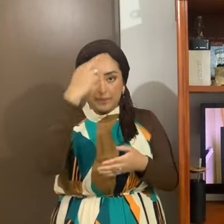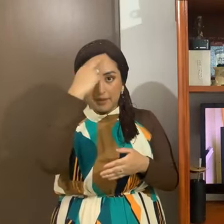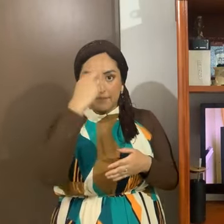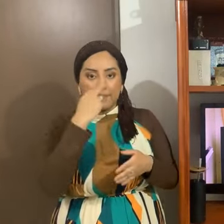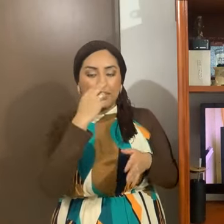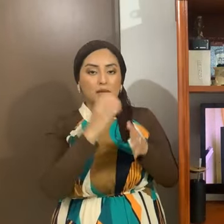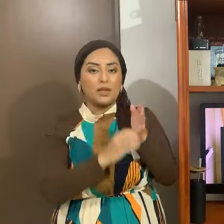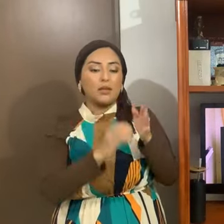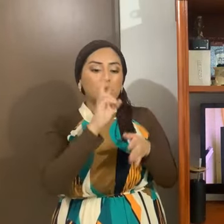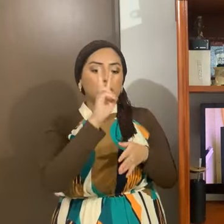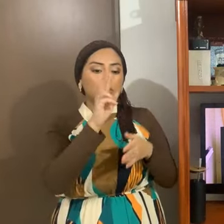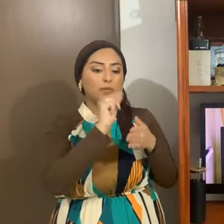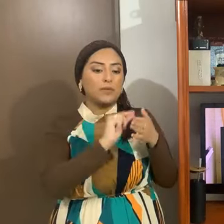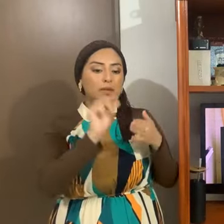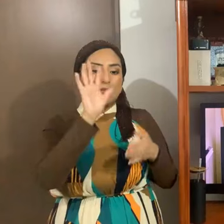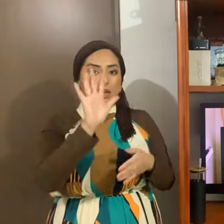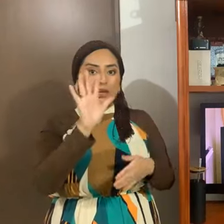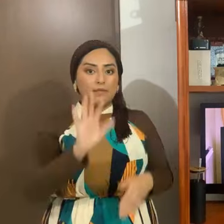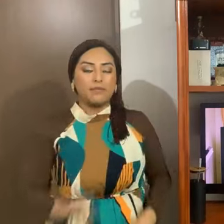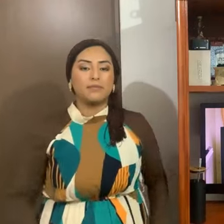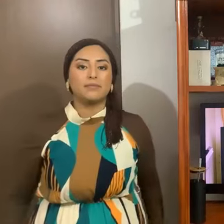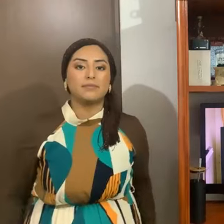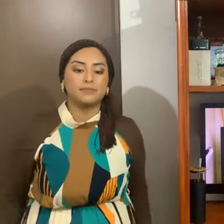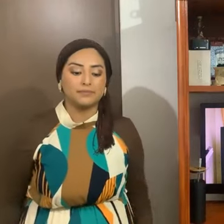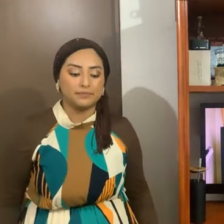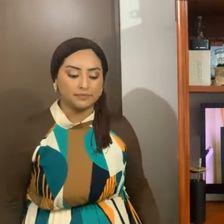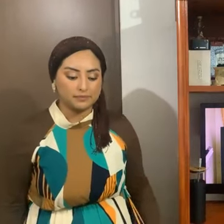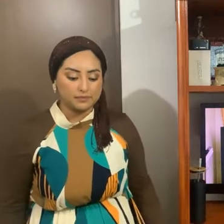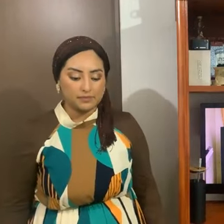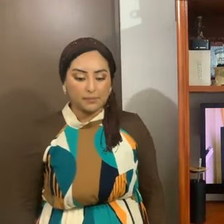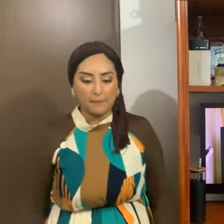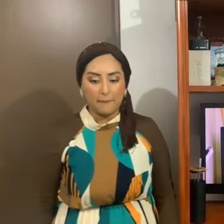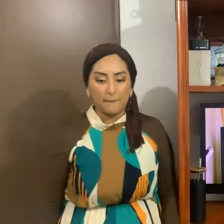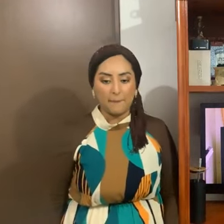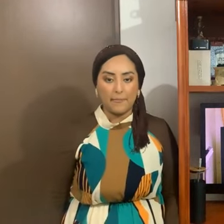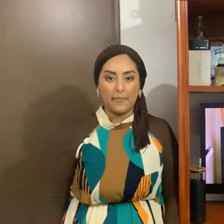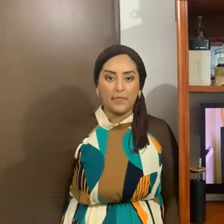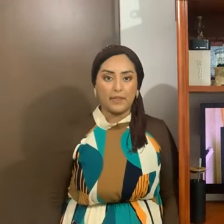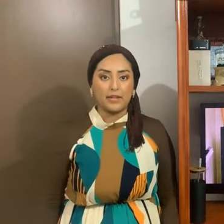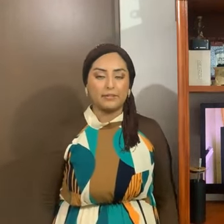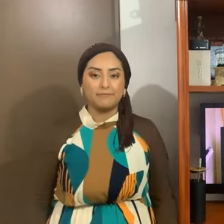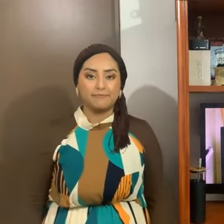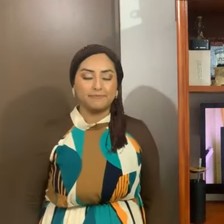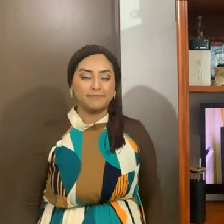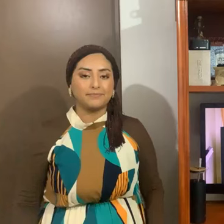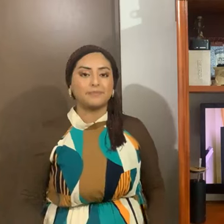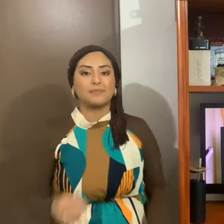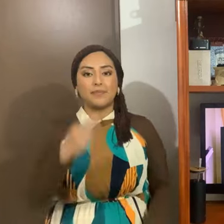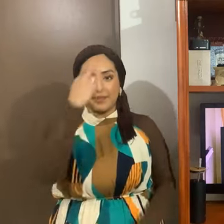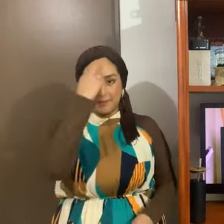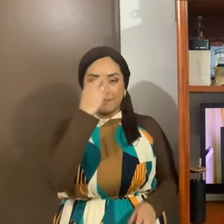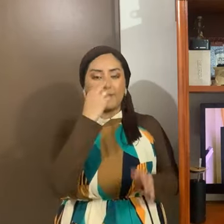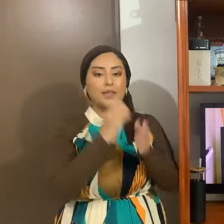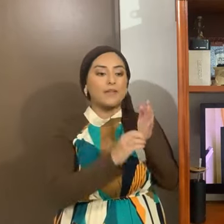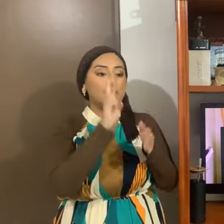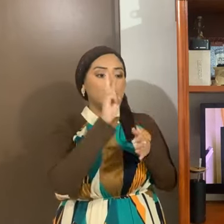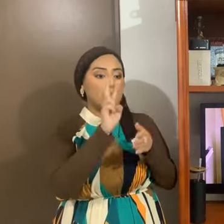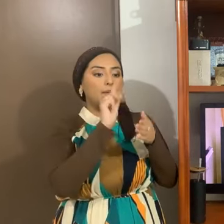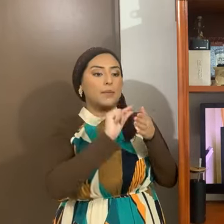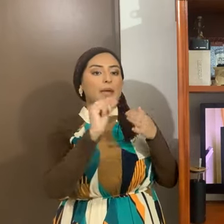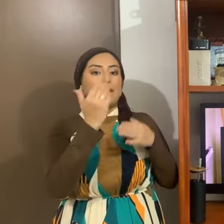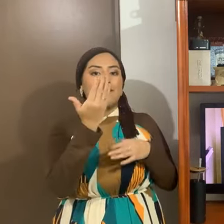2, verso 5. Romanos 2, verso 5. No, perdón, verso 15. Romanos 2, 15,